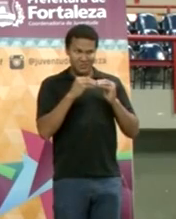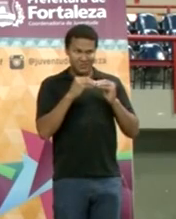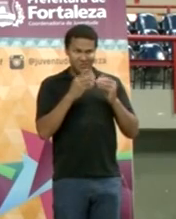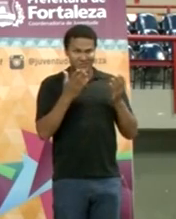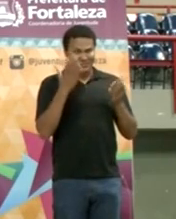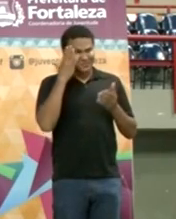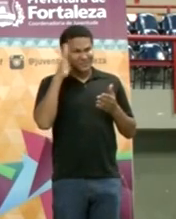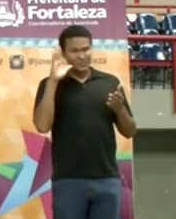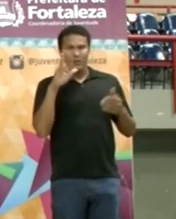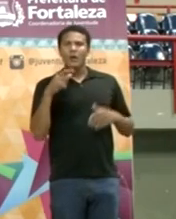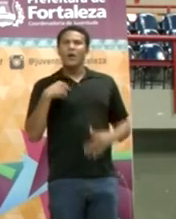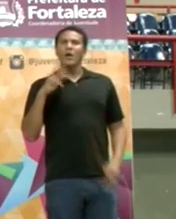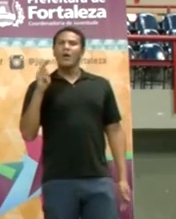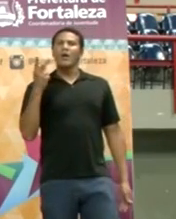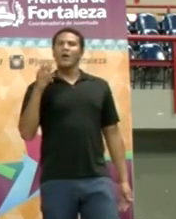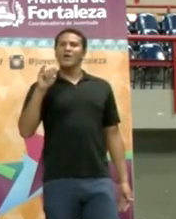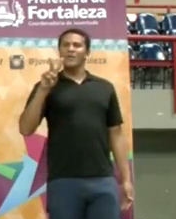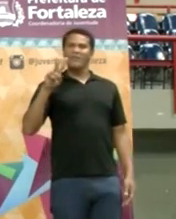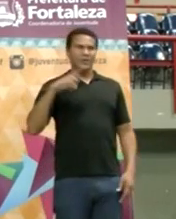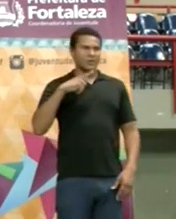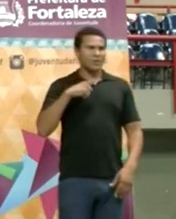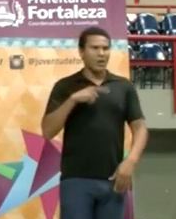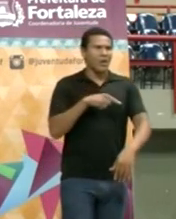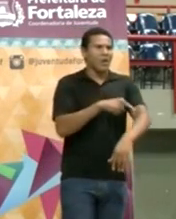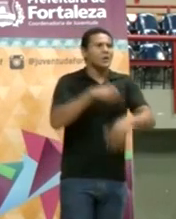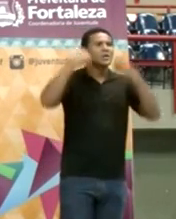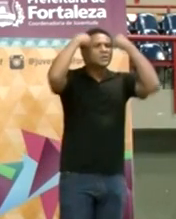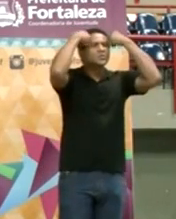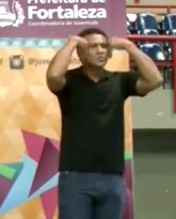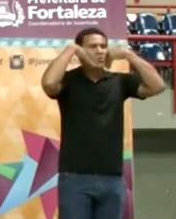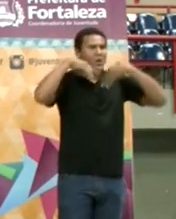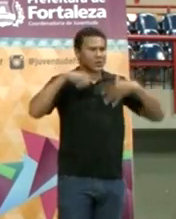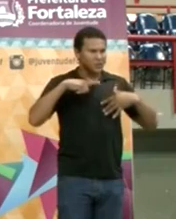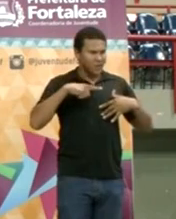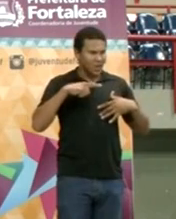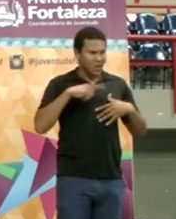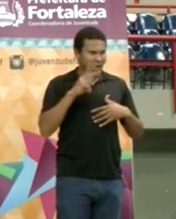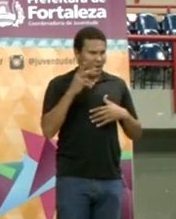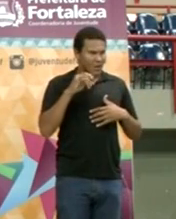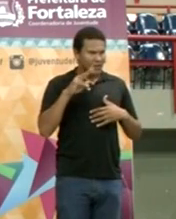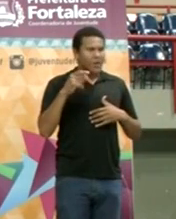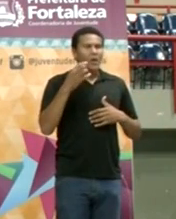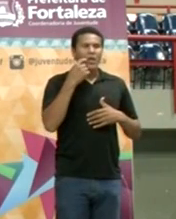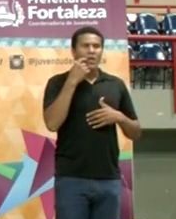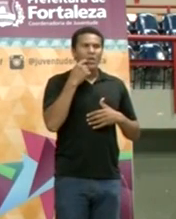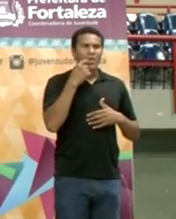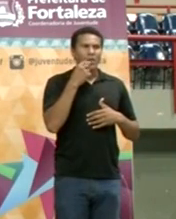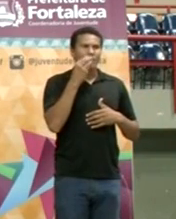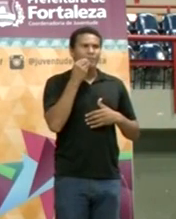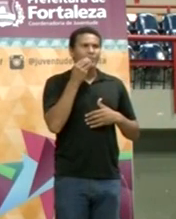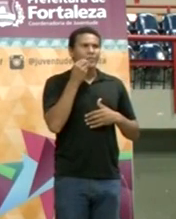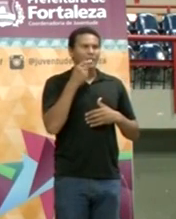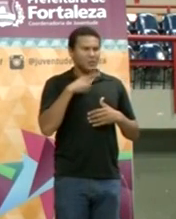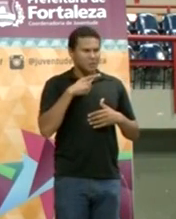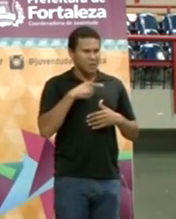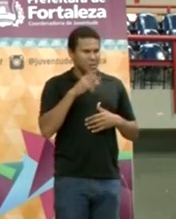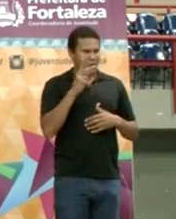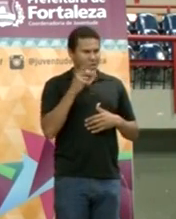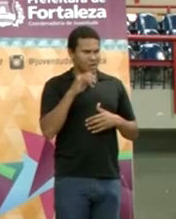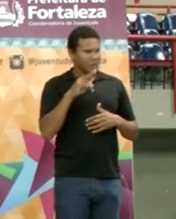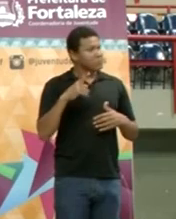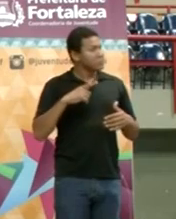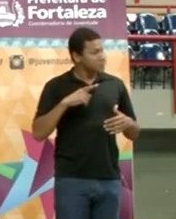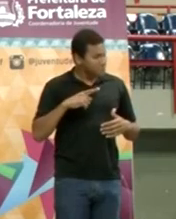professor, eu tenho HIV no meu suor? Tenho. Eu tenho HIV na minha saliva? Tenho. Mas para você se